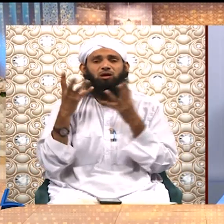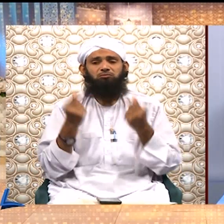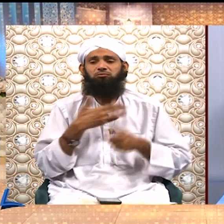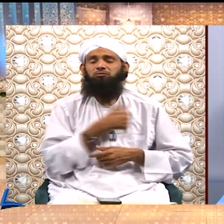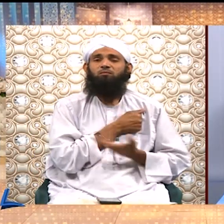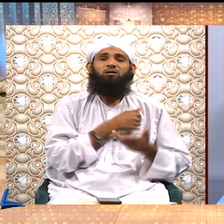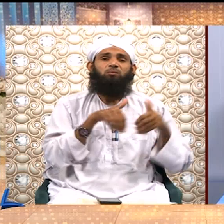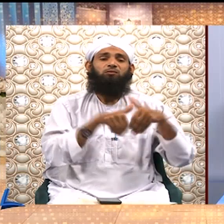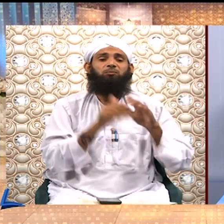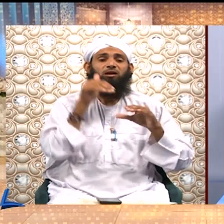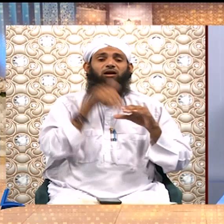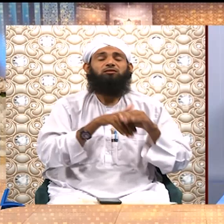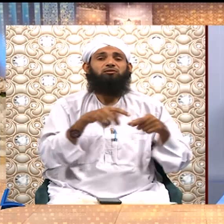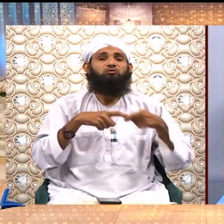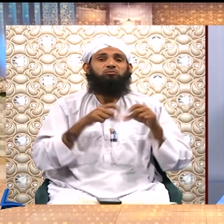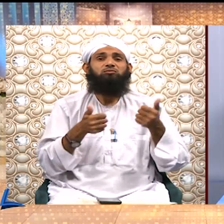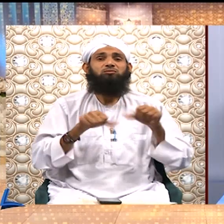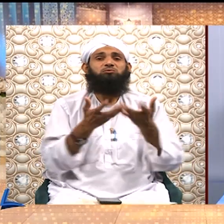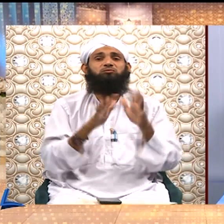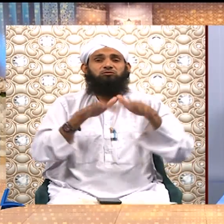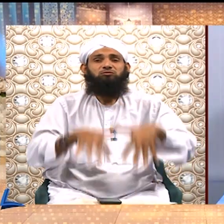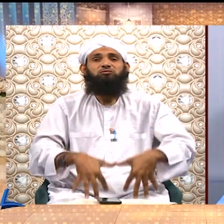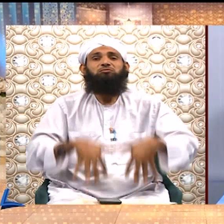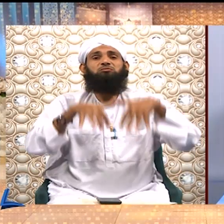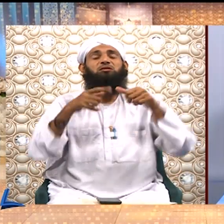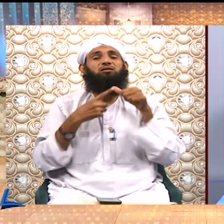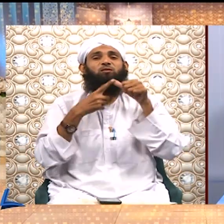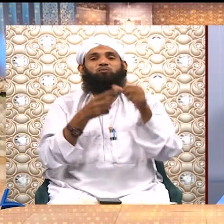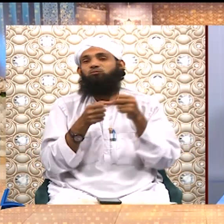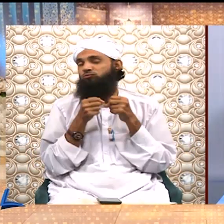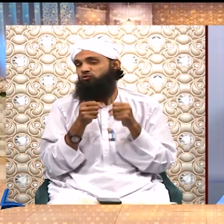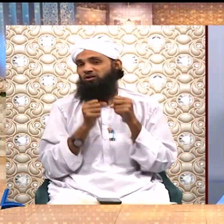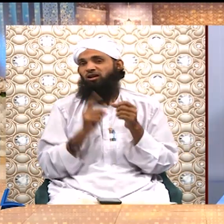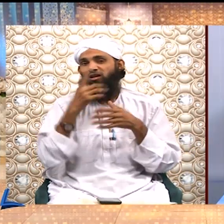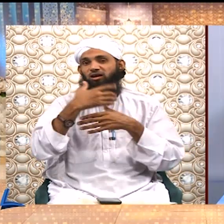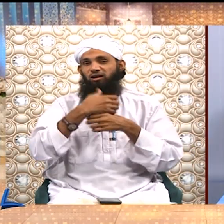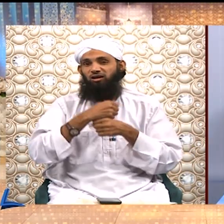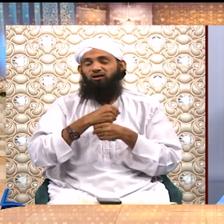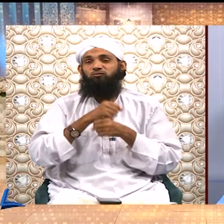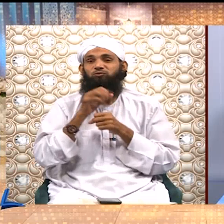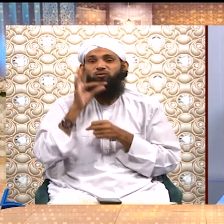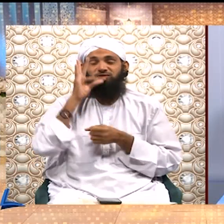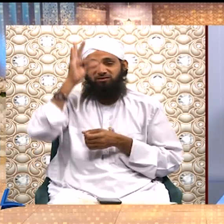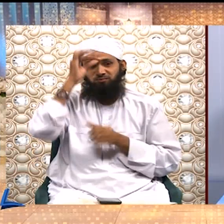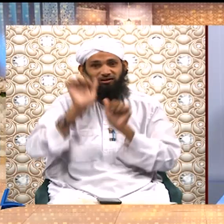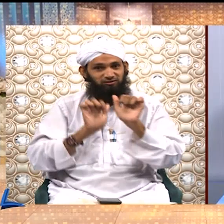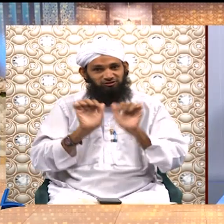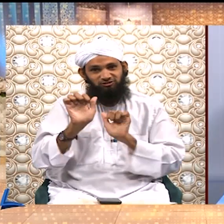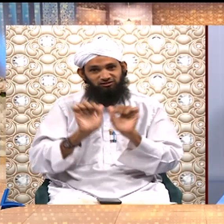قبر میں ہمارا کیا بنے گا اور حشر میں ہم اپنے رب کو کیا جواب دیں گے؟ اللہ پاک ہمیں حضرت سیدنا اسماعیل علیہ الصلاۃ والسلام